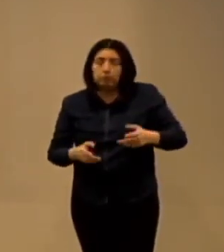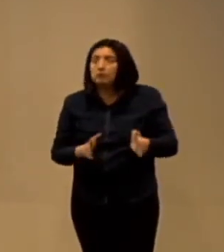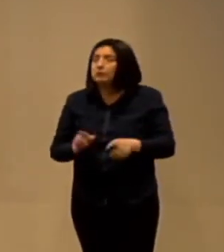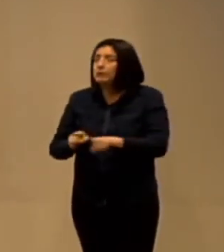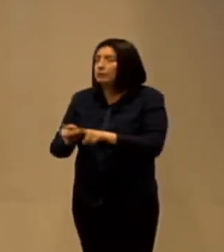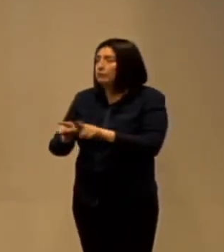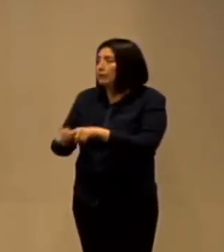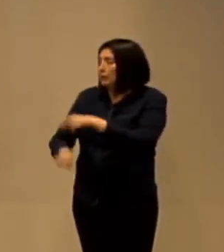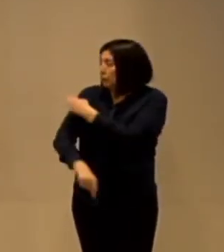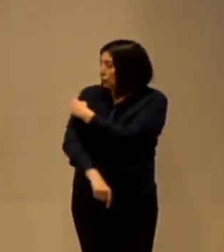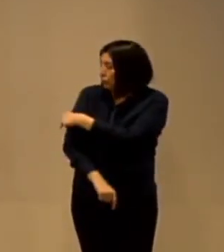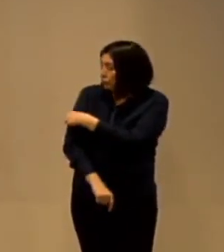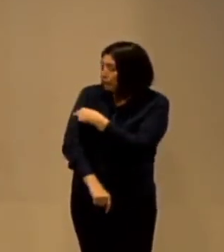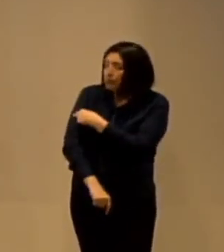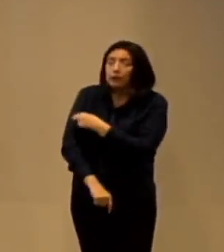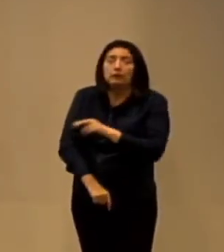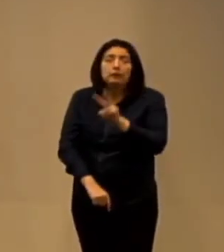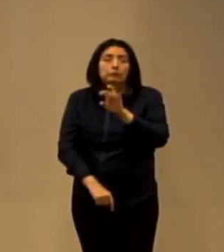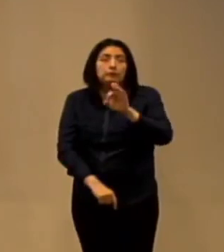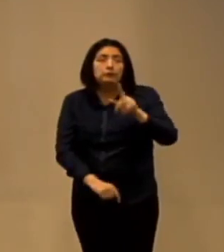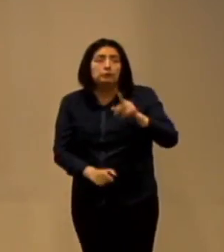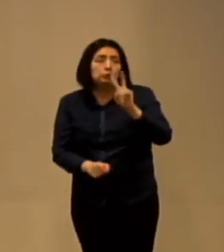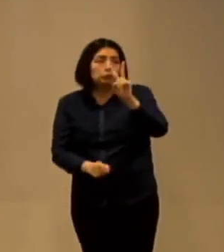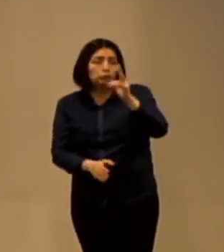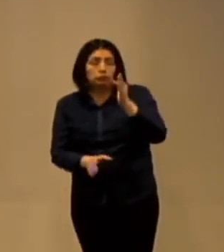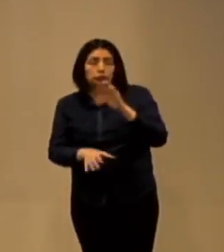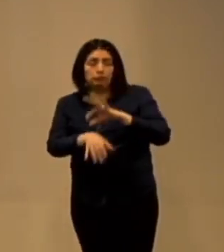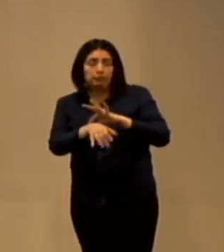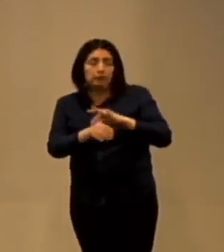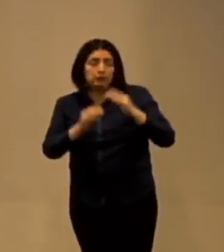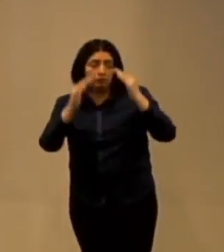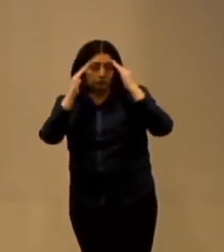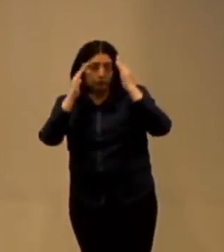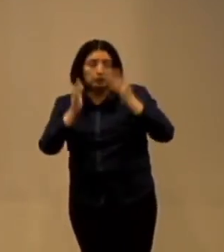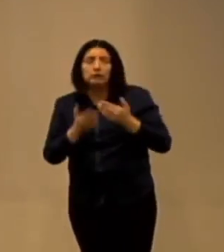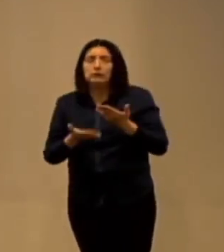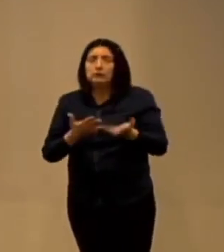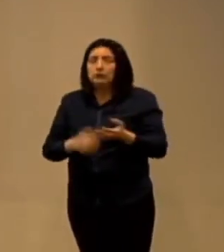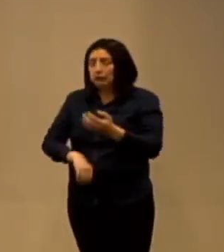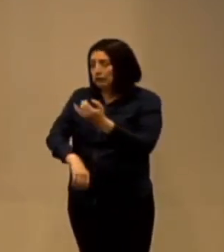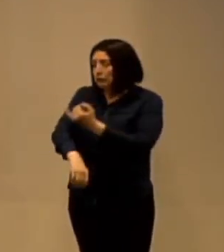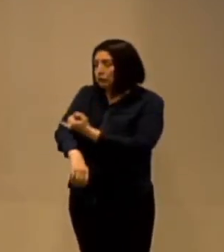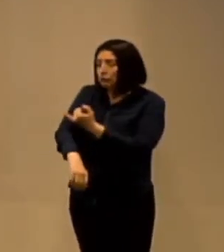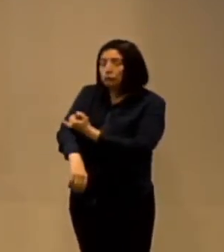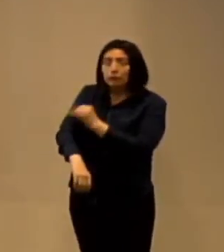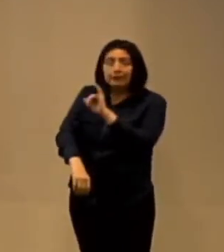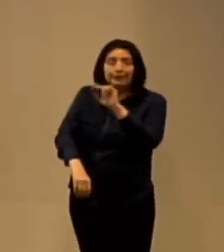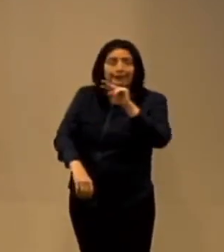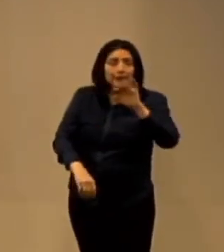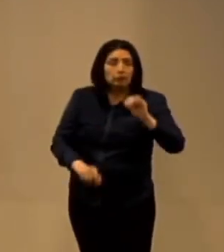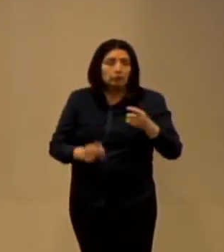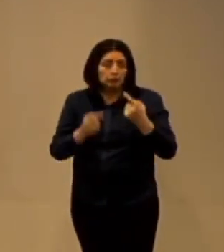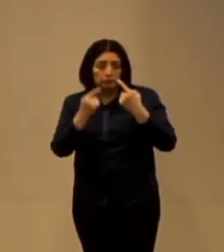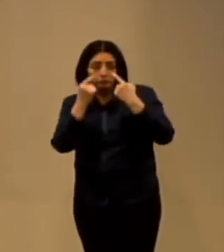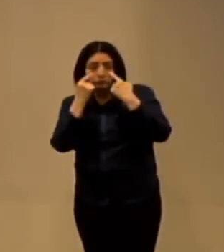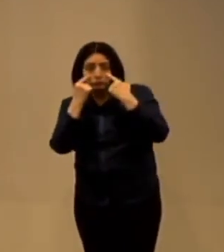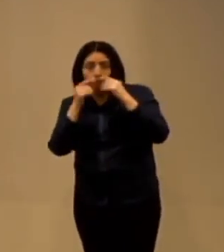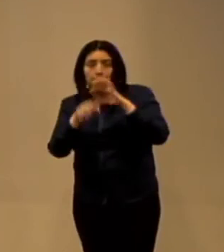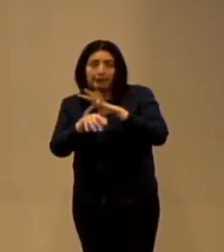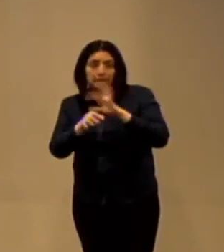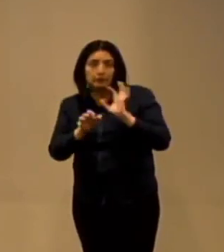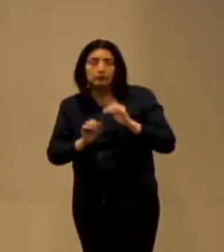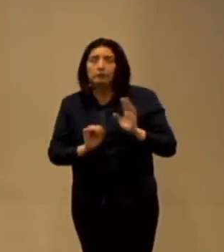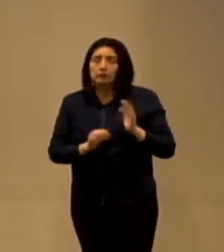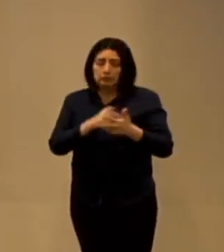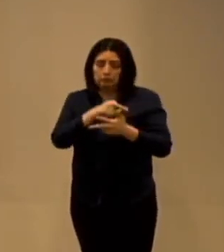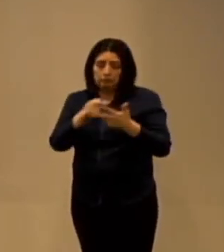Larco Herrera con 2 médicos psiquiatras. ¿Quién está asistiendo? El Instituto Nacional de Oftalmología con un oftalmólogo. Son las 3 cosas, digamos. Pero,